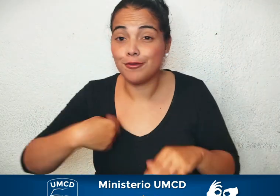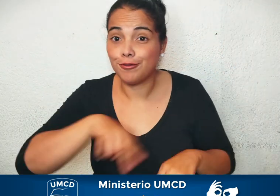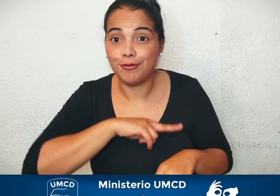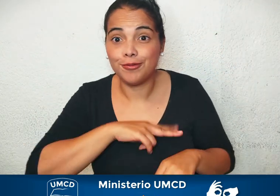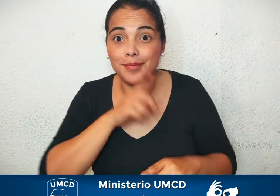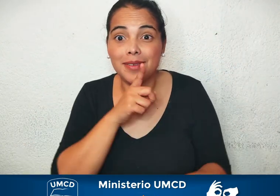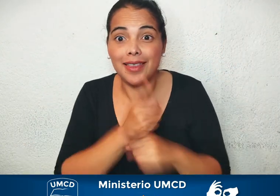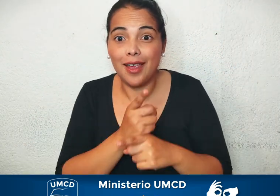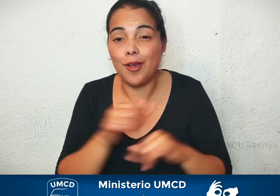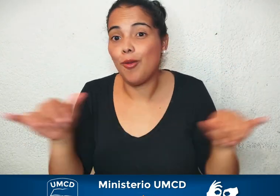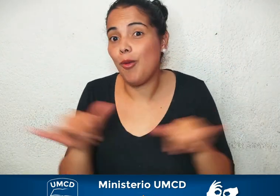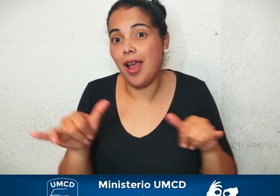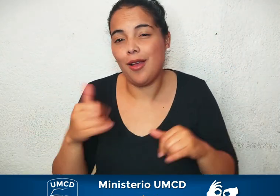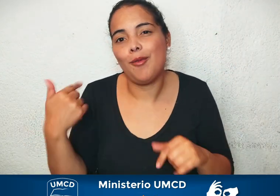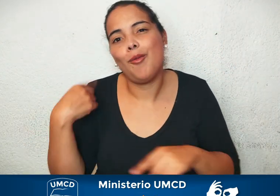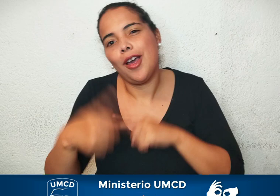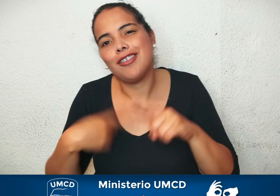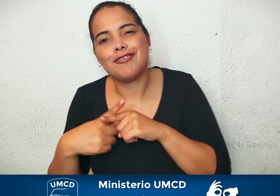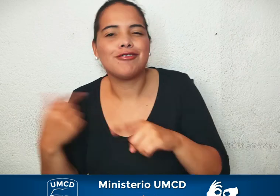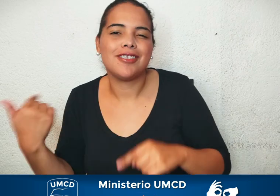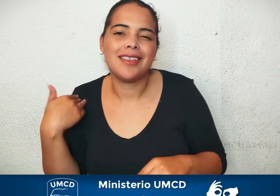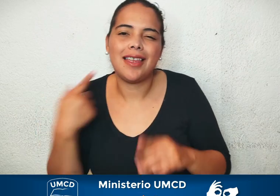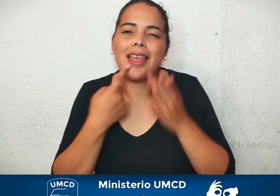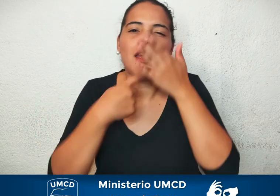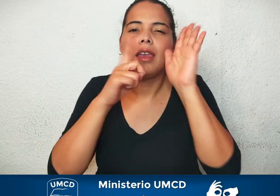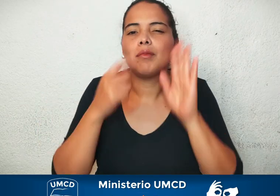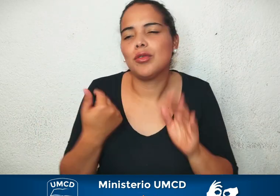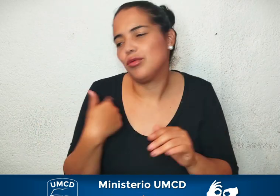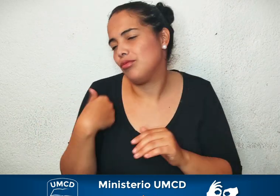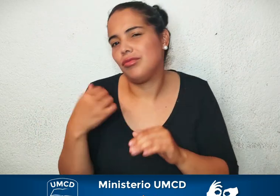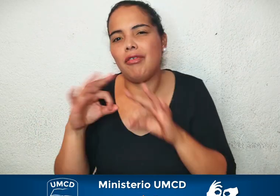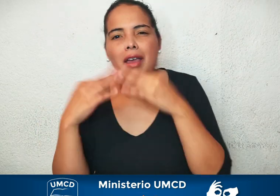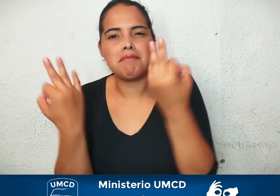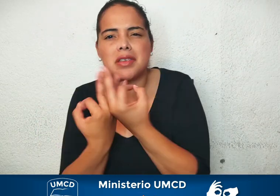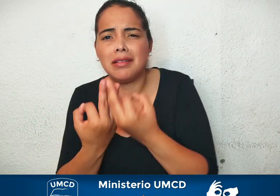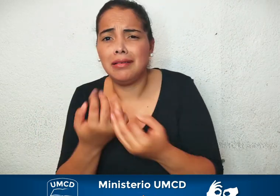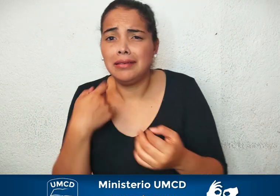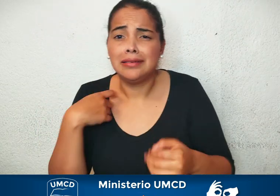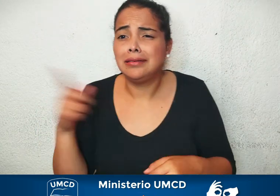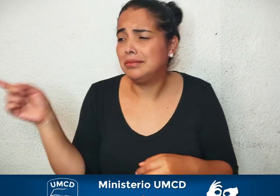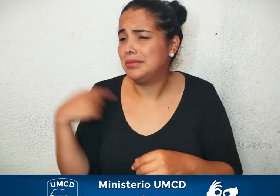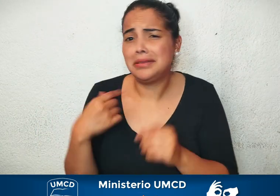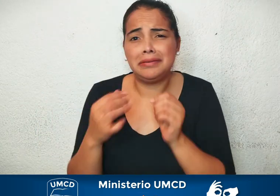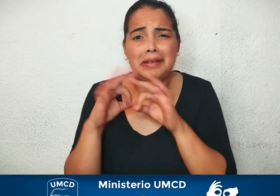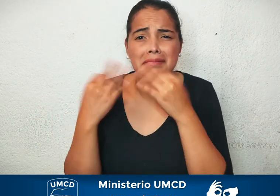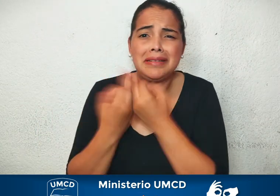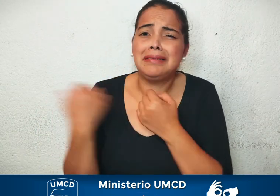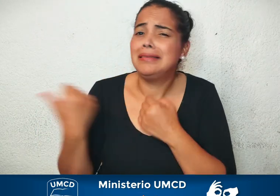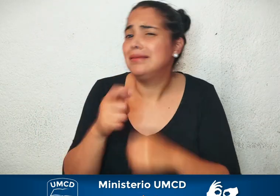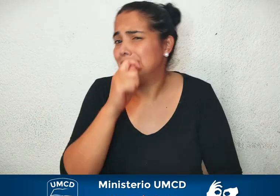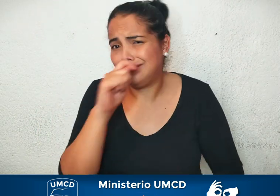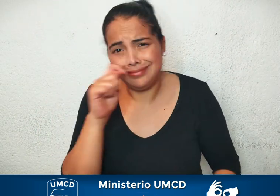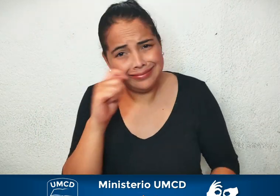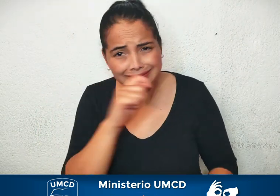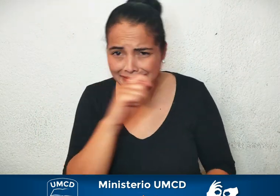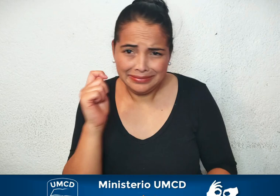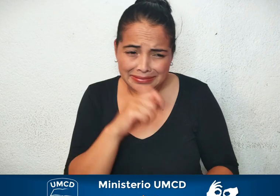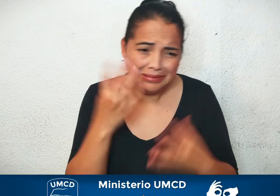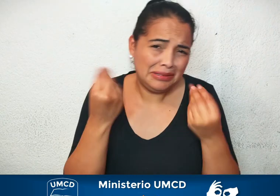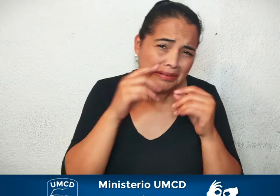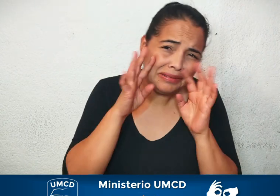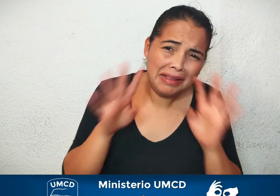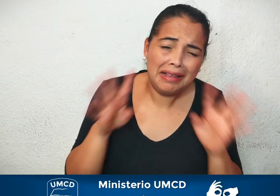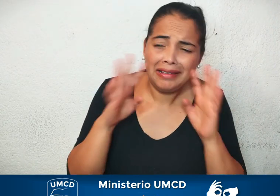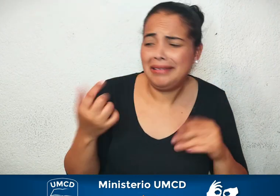en un momento cuando nos enfrentamos con una persona que se encuentra en una adicción y oramos por esa persona y oramos por esa